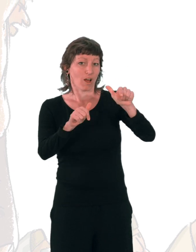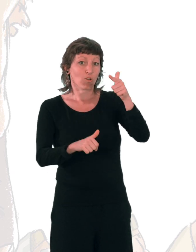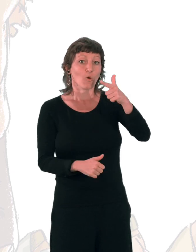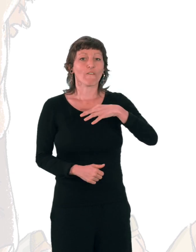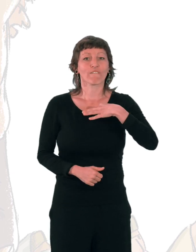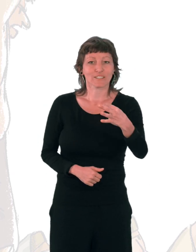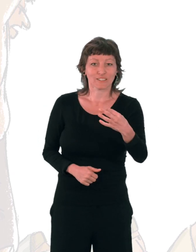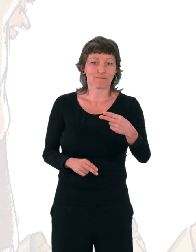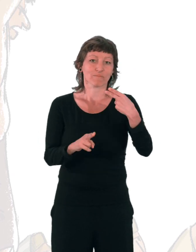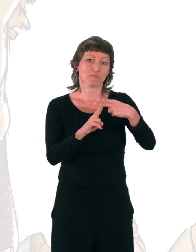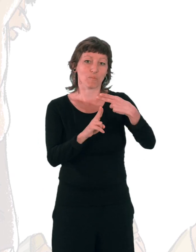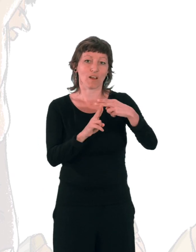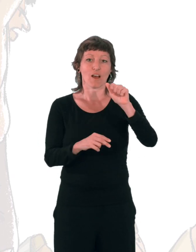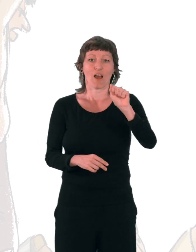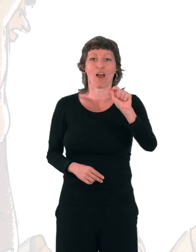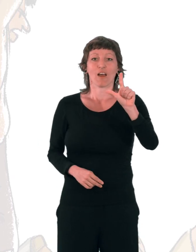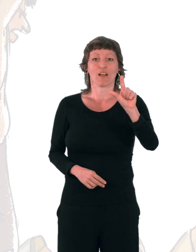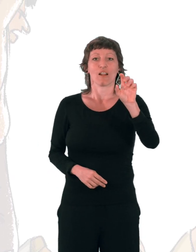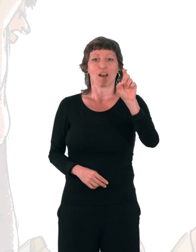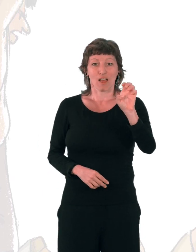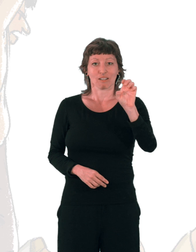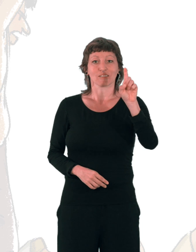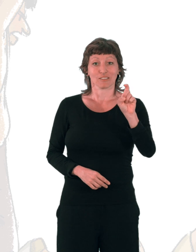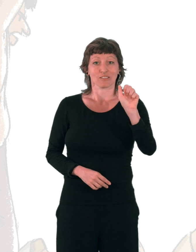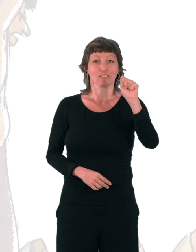le père d'Alexandre et de Rufus,